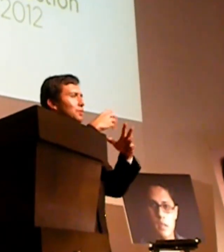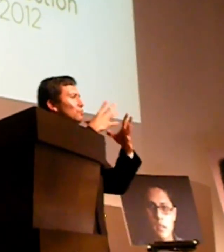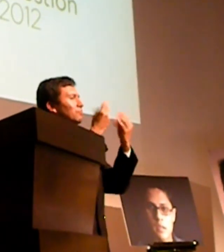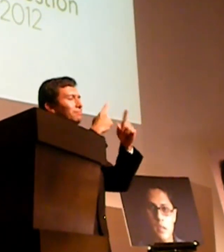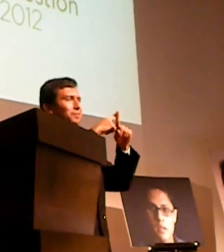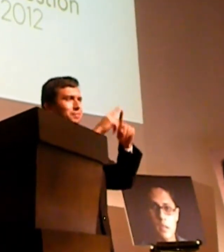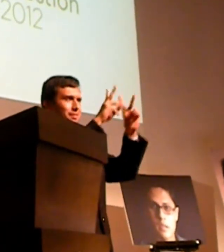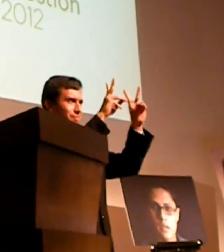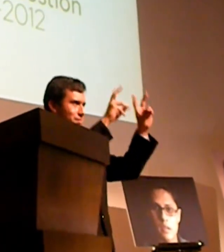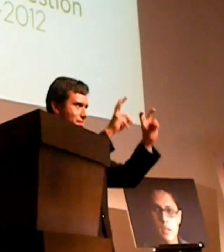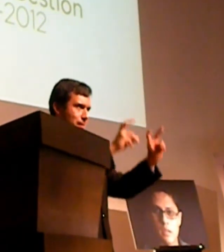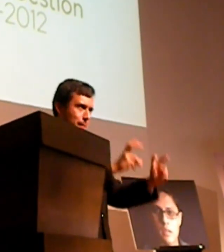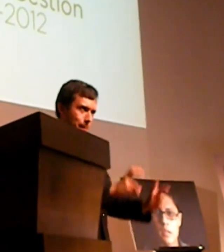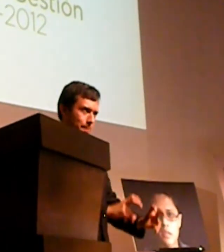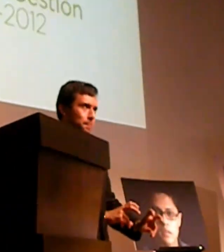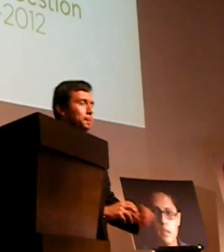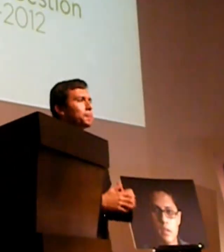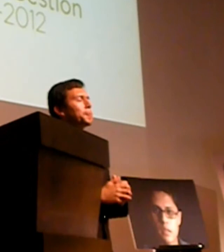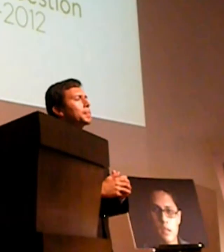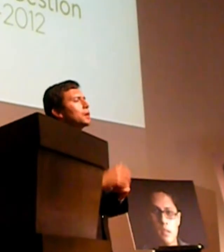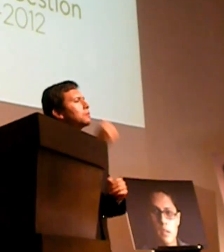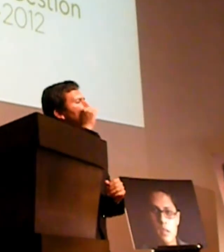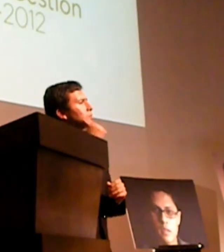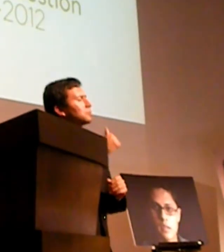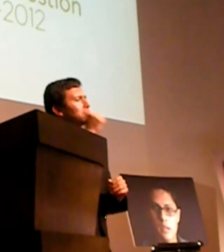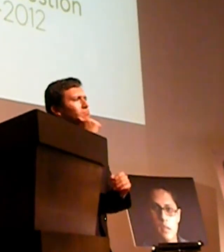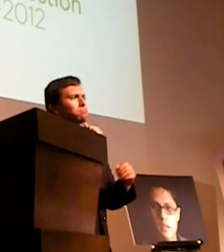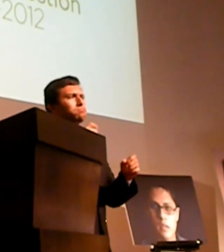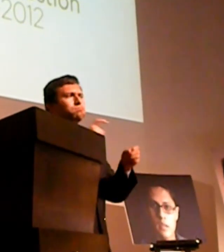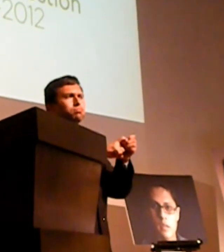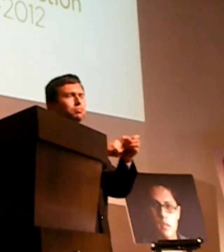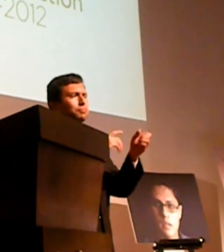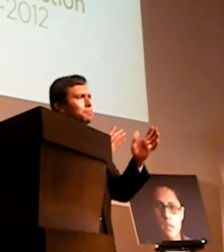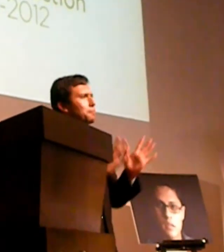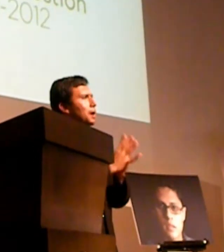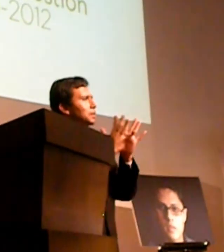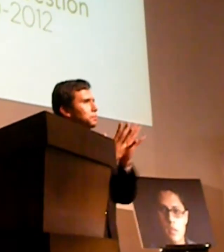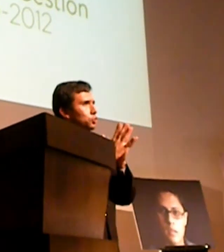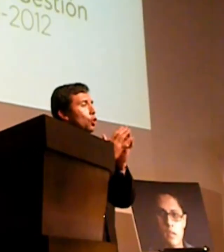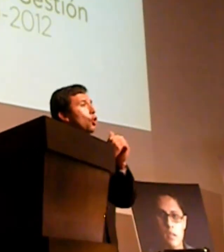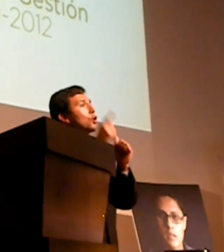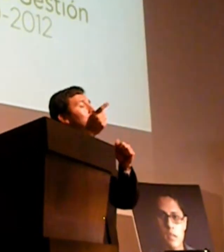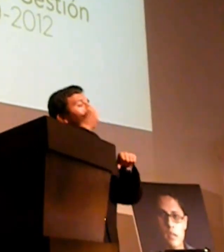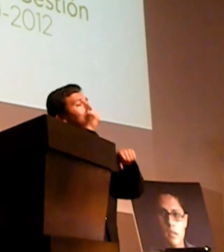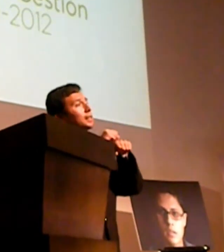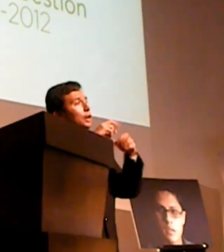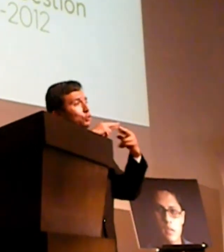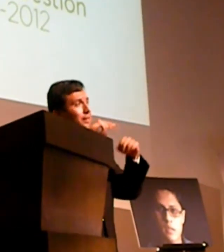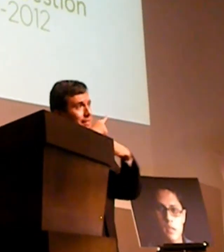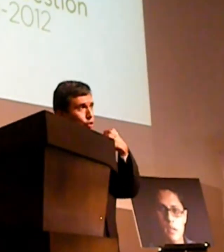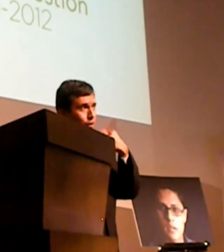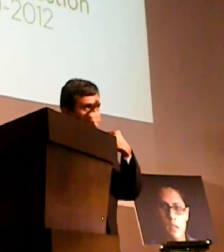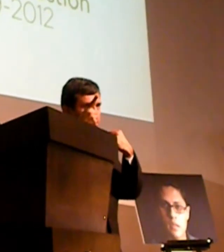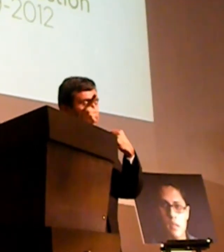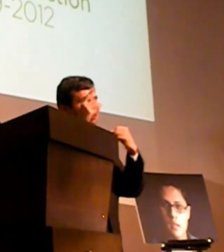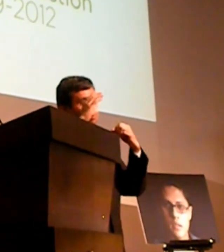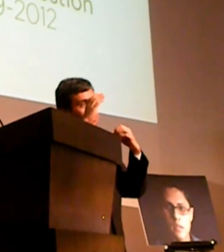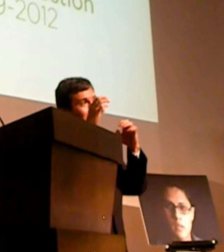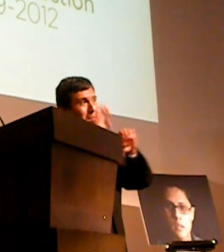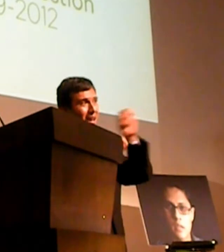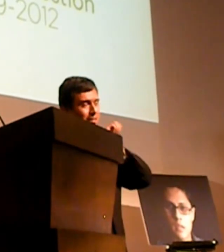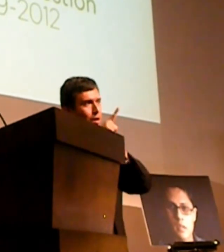temas. Participación constante en conjunto con la Cancillería y con otros organismos internacionales en